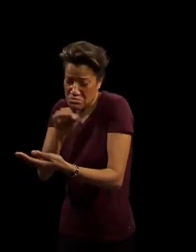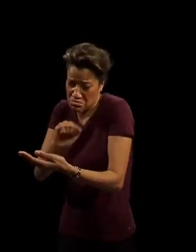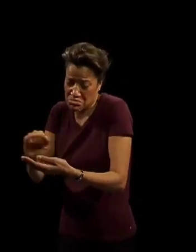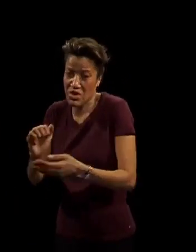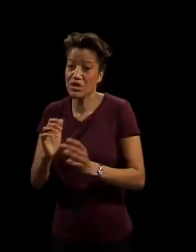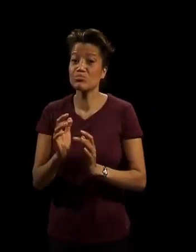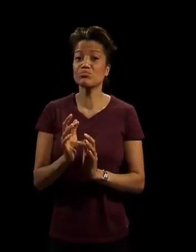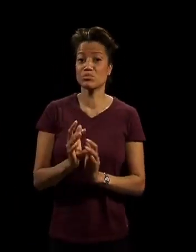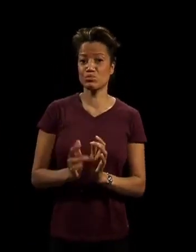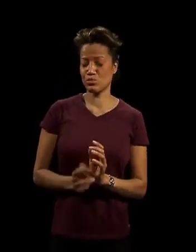cheveux.